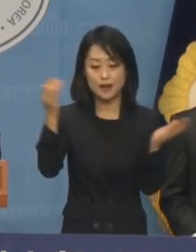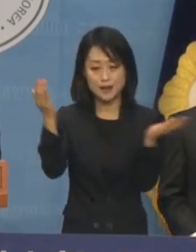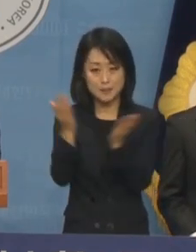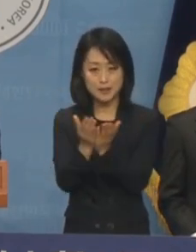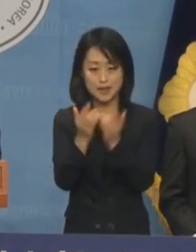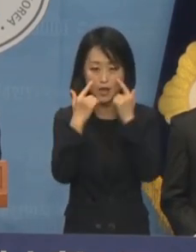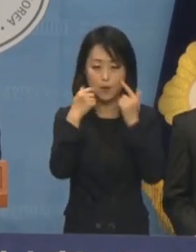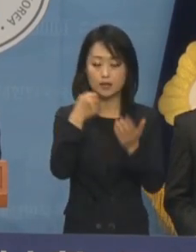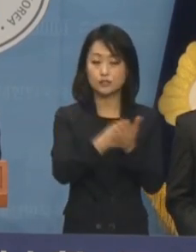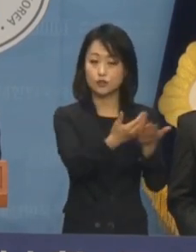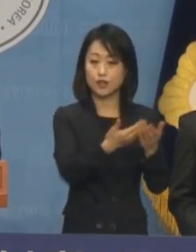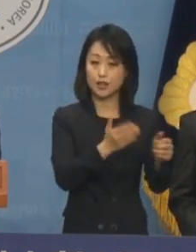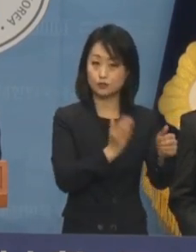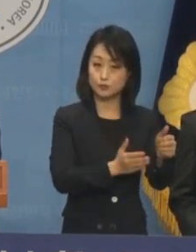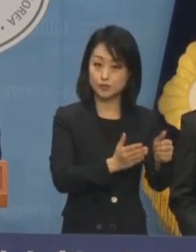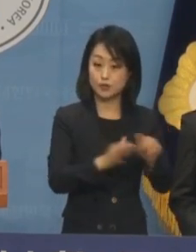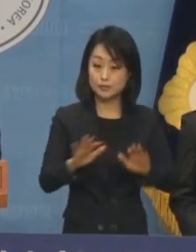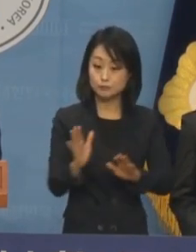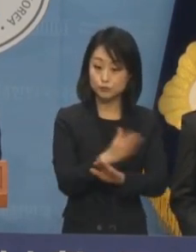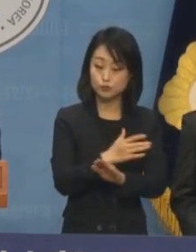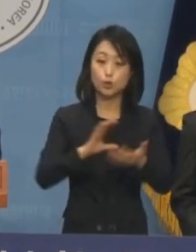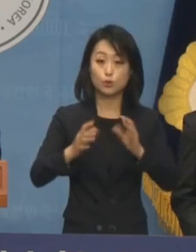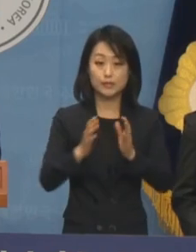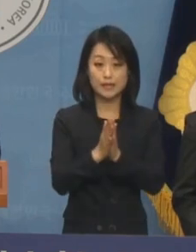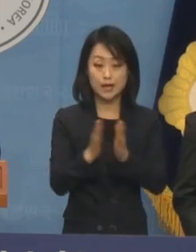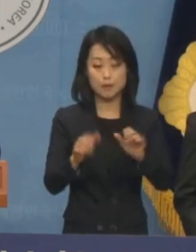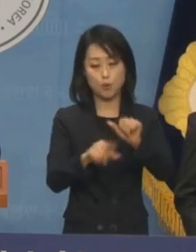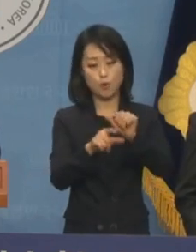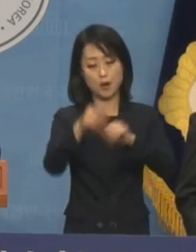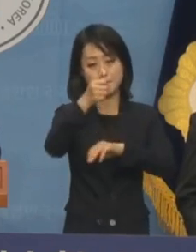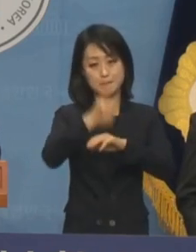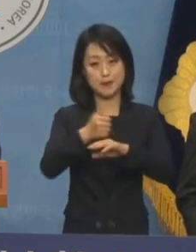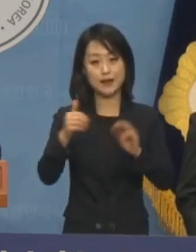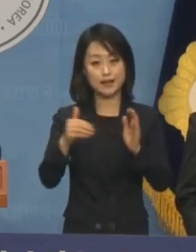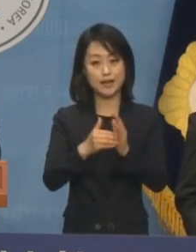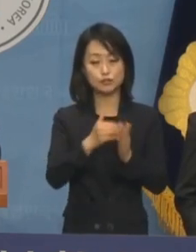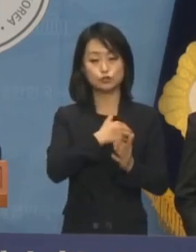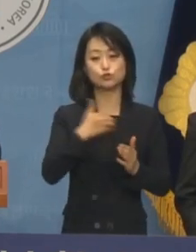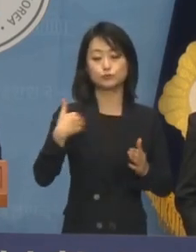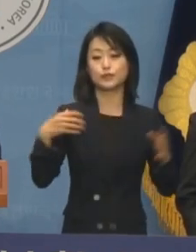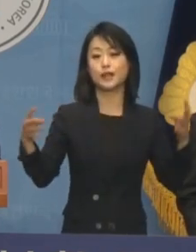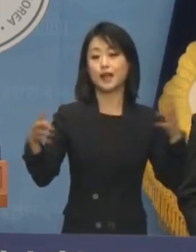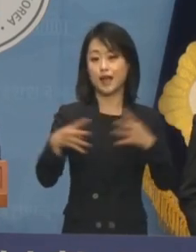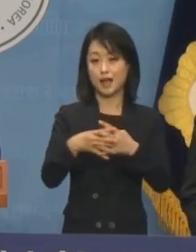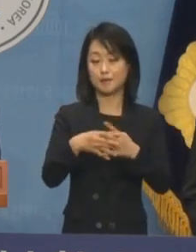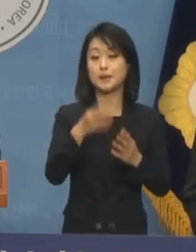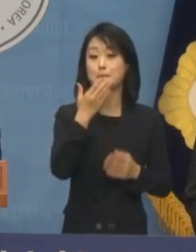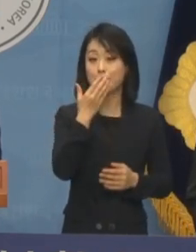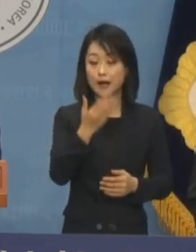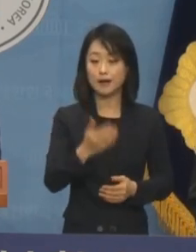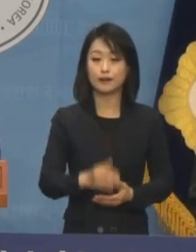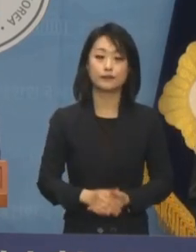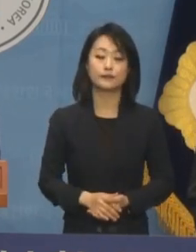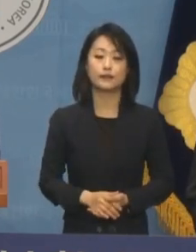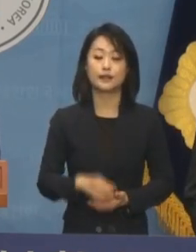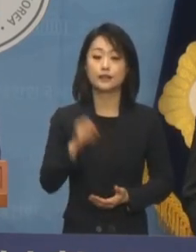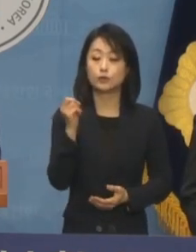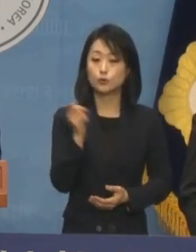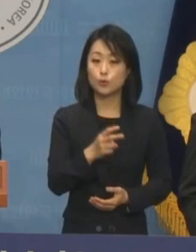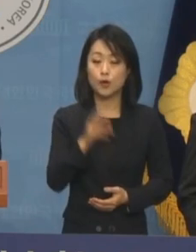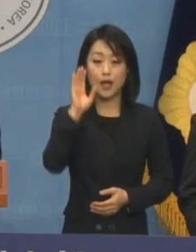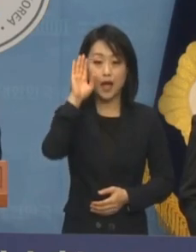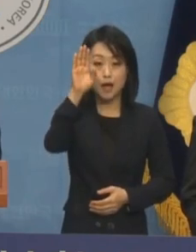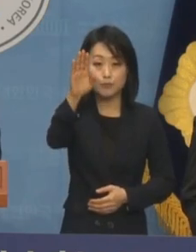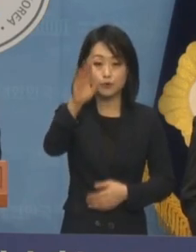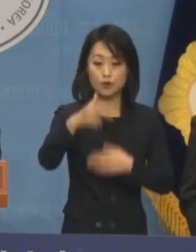합니다. 지금부터 논의를 시작하면 5월 말까지 충분히 합의할 수 있습니다. 또한 향후